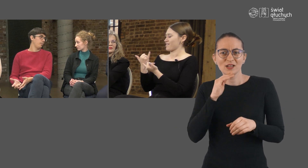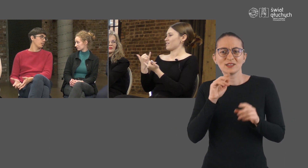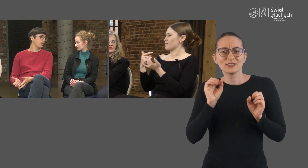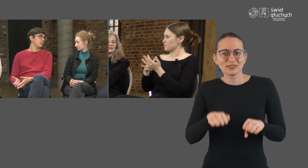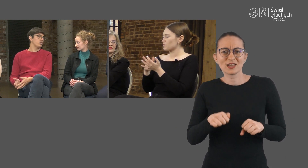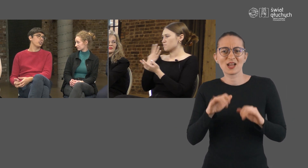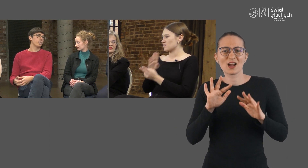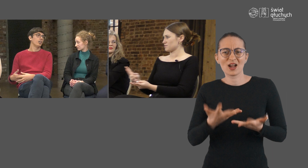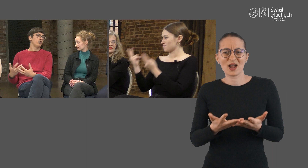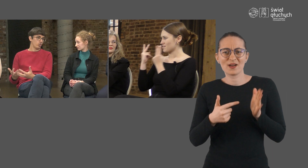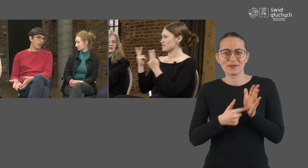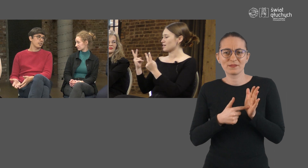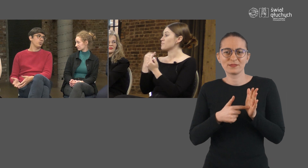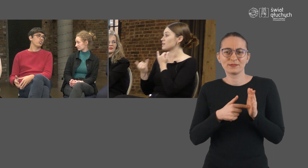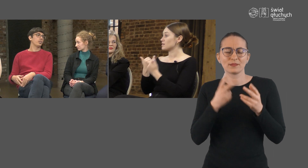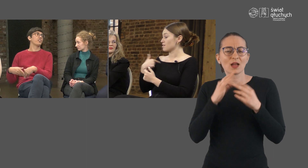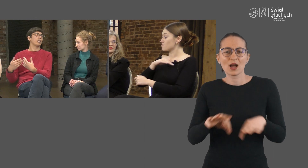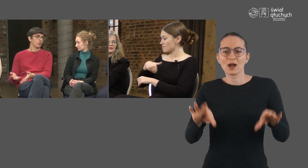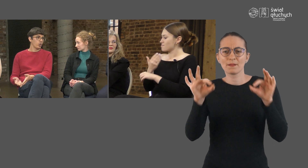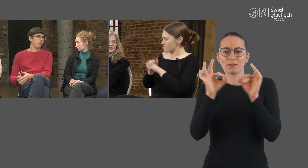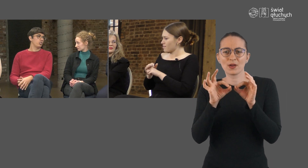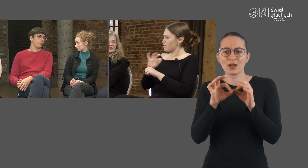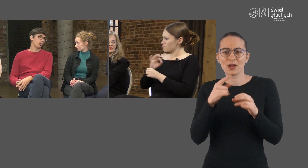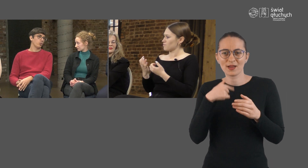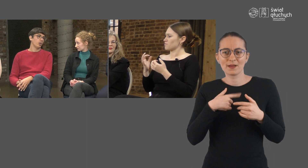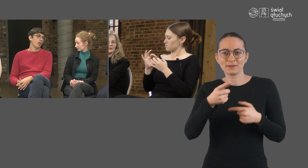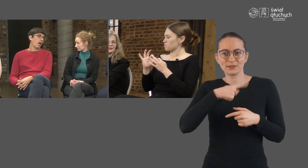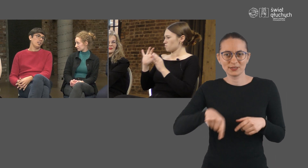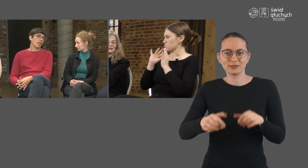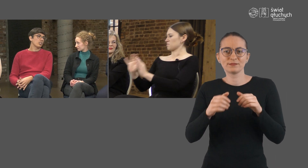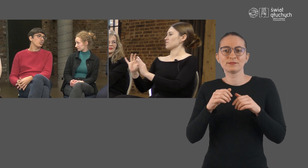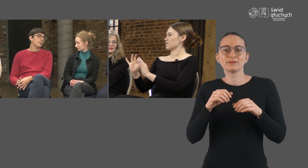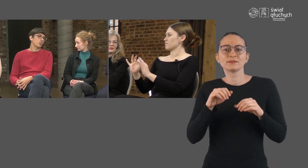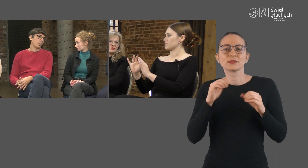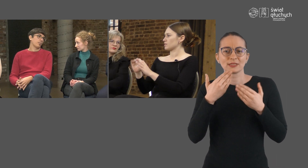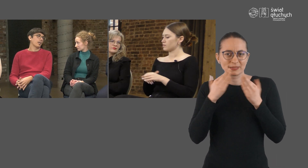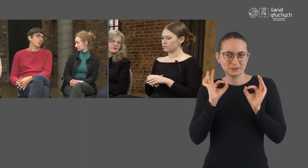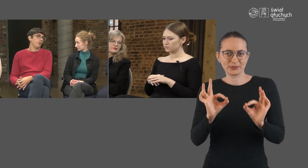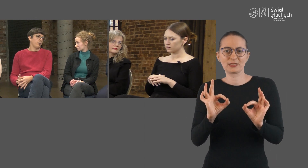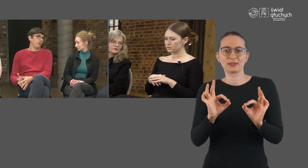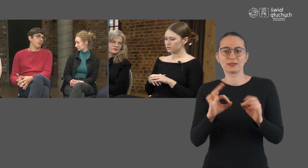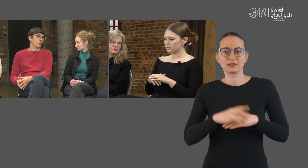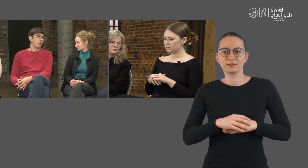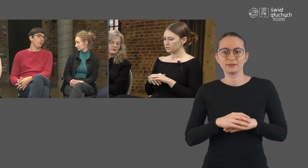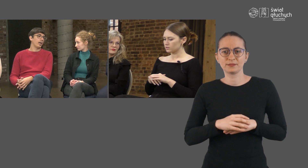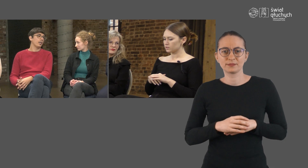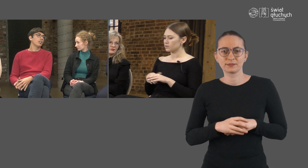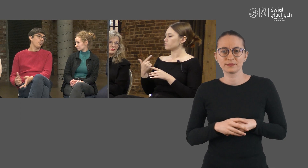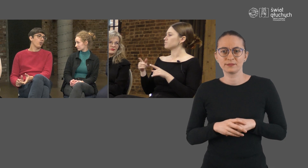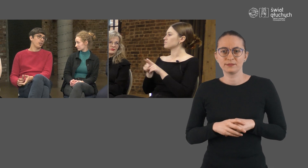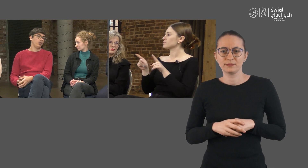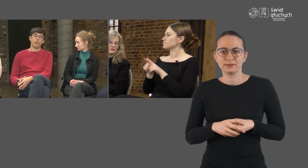dla mnie bardzo ważne, żebyśmy, jeżeli akceptuję siebie, to wtedy już mogę iść do przodu. A jest jakoś tożsamością tak bardzo nie zwróciłem